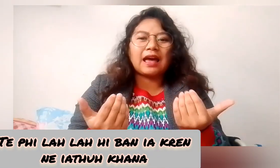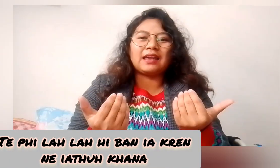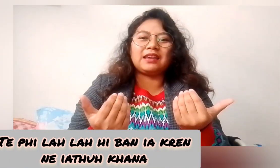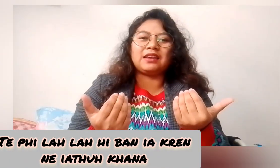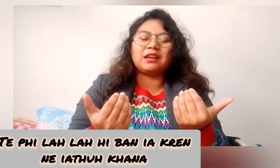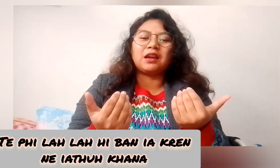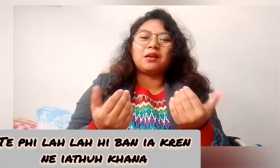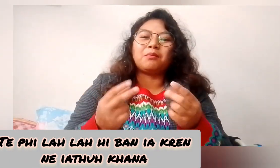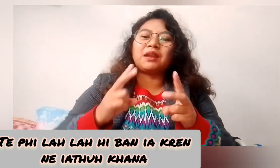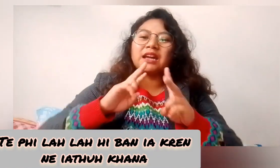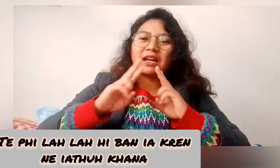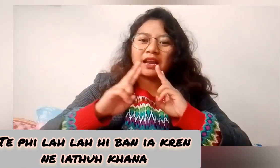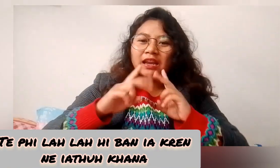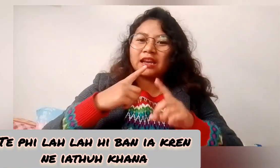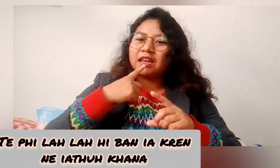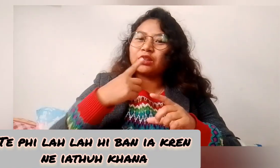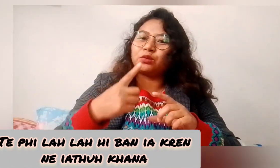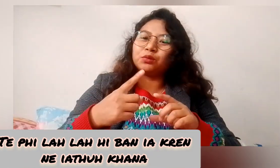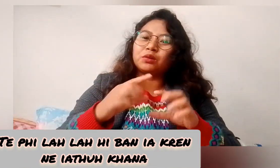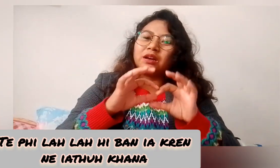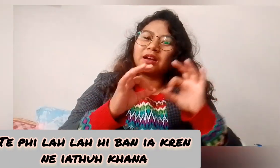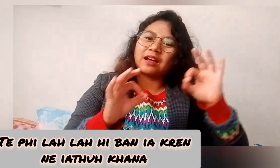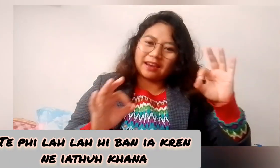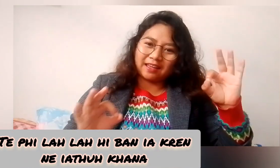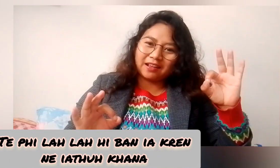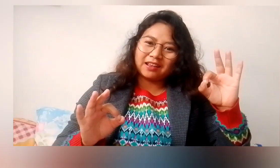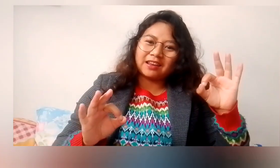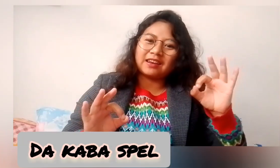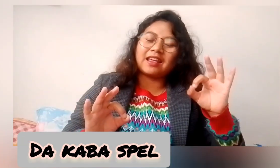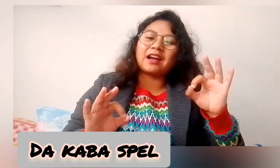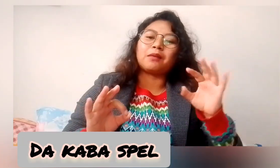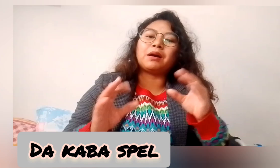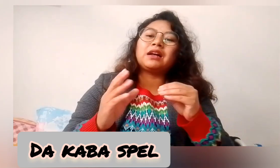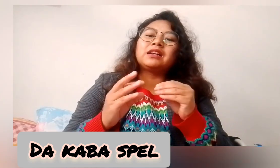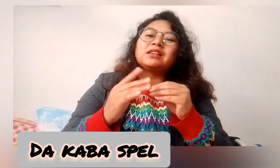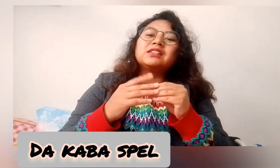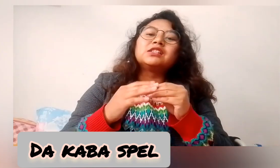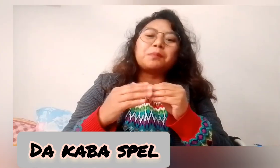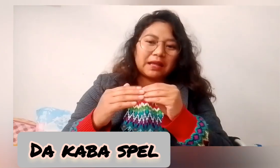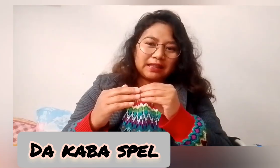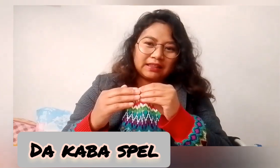hi ban yakren ne thu khana da ka ba spell